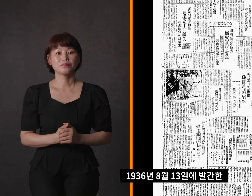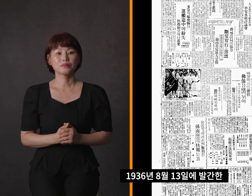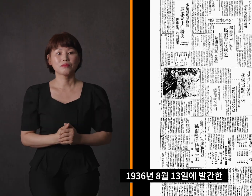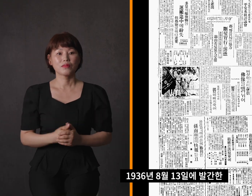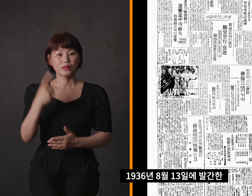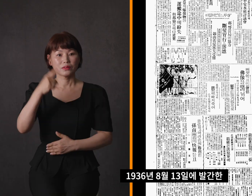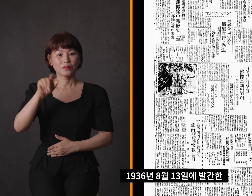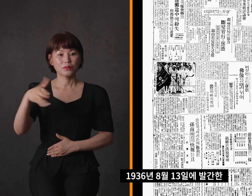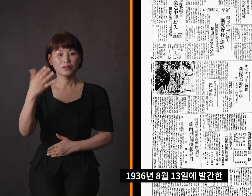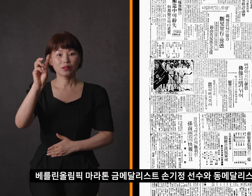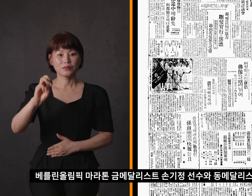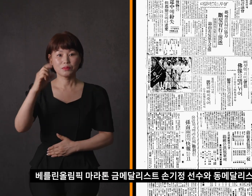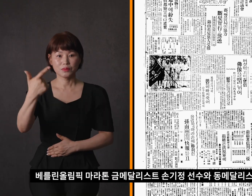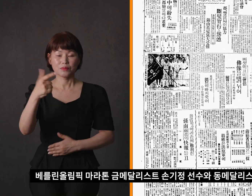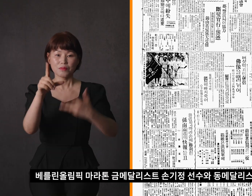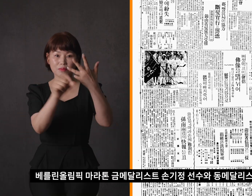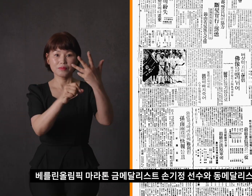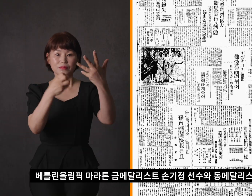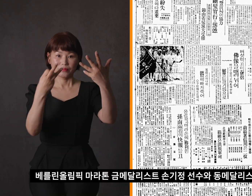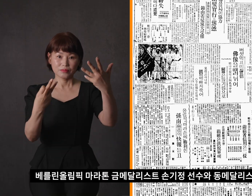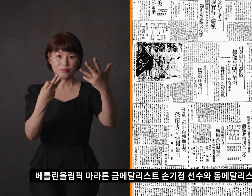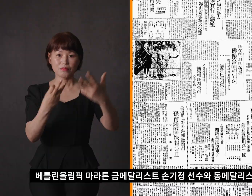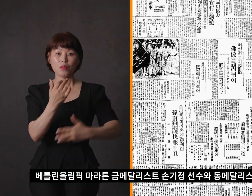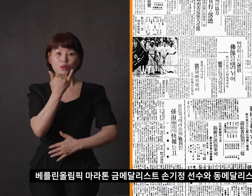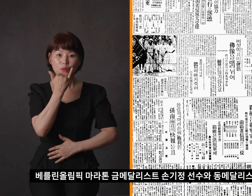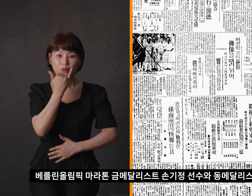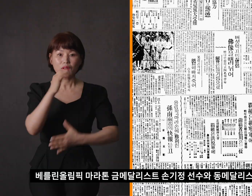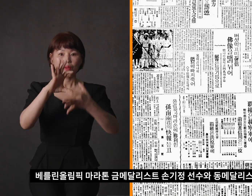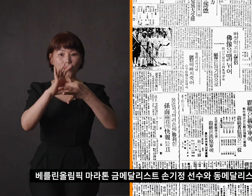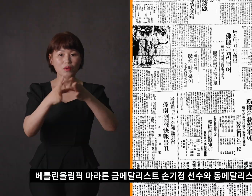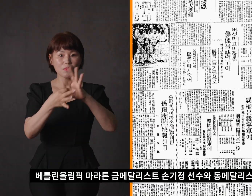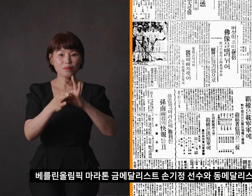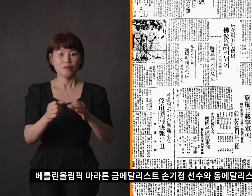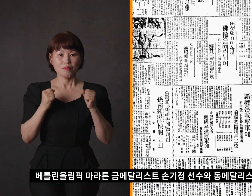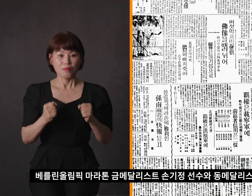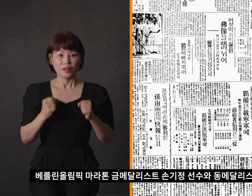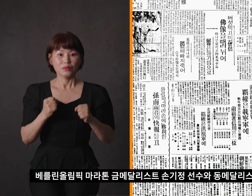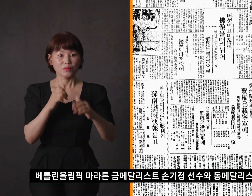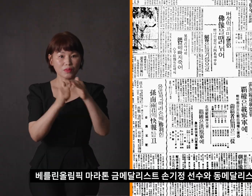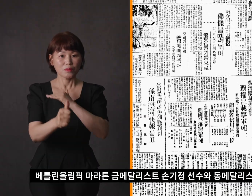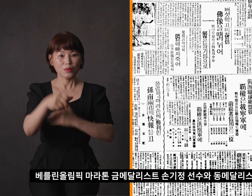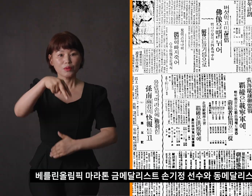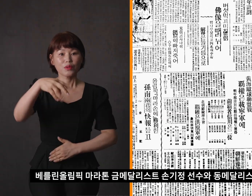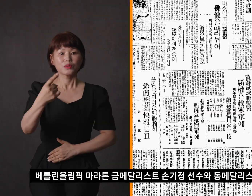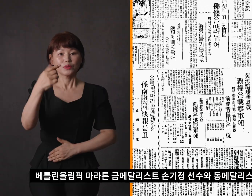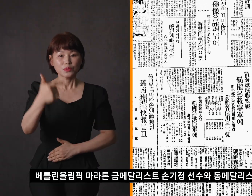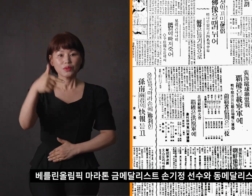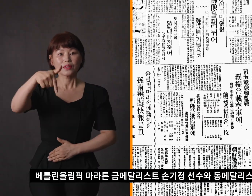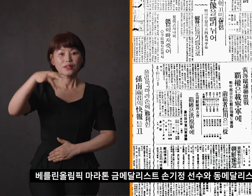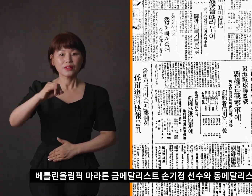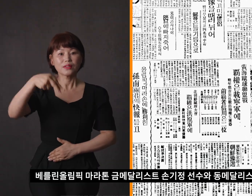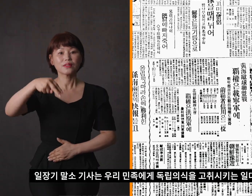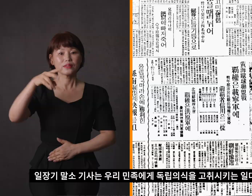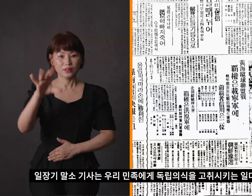1936년 8월 13일에 발간한 베를린 올림픽 마라톤 금메달리스트 손기정 선수와 동메달리스트